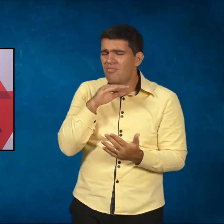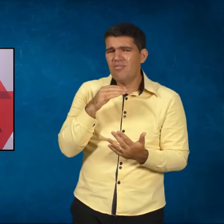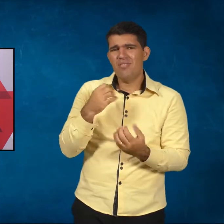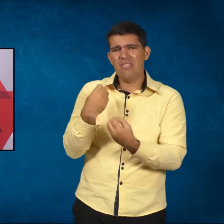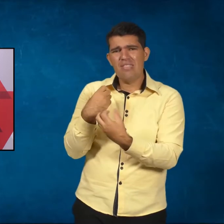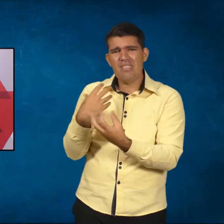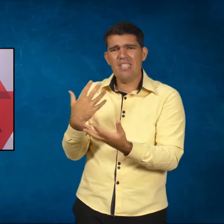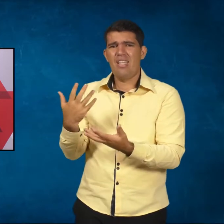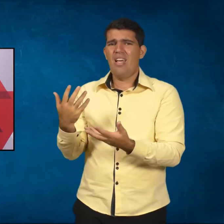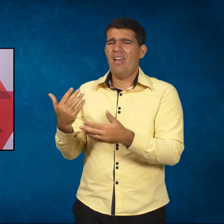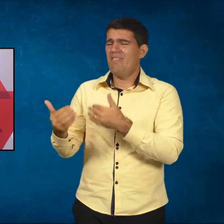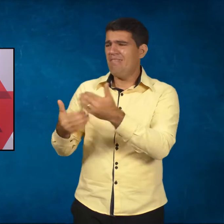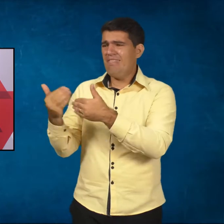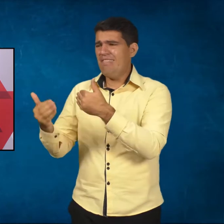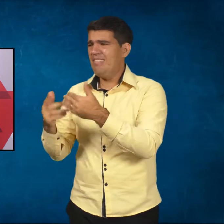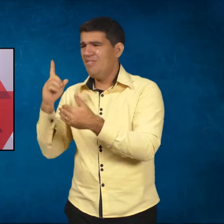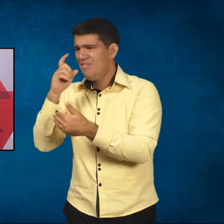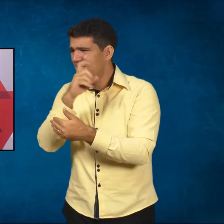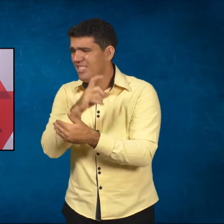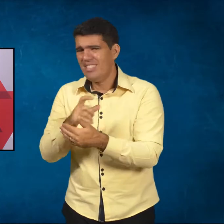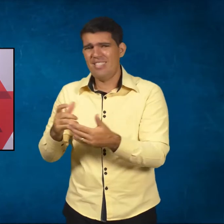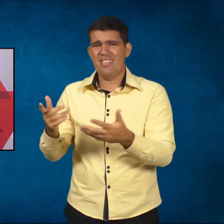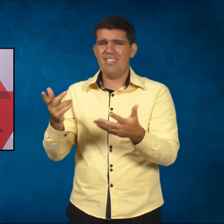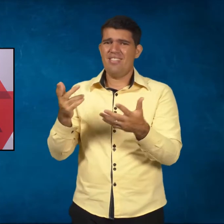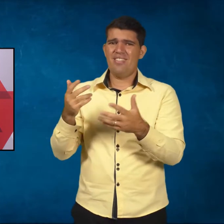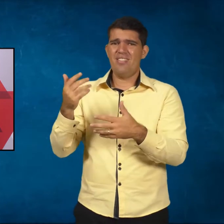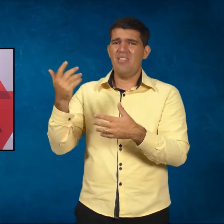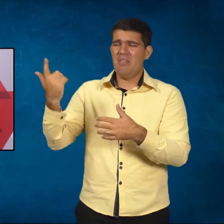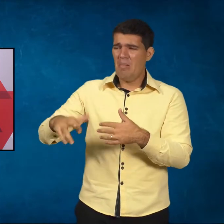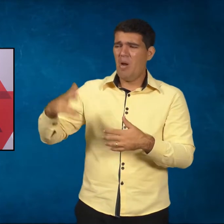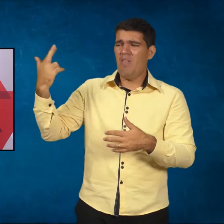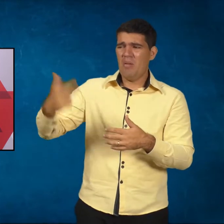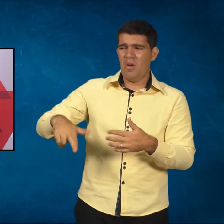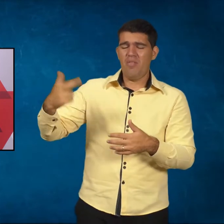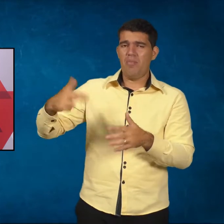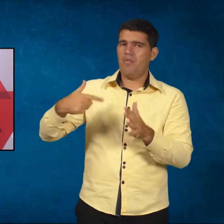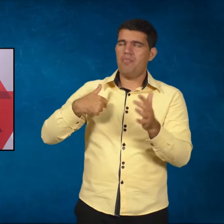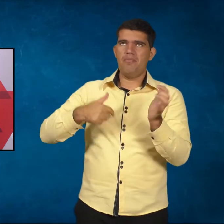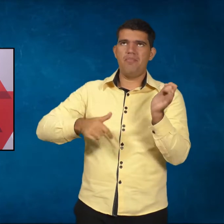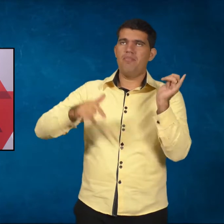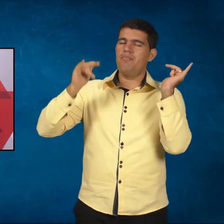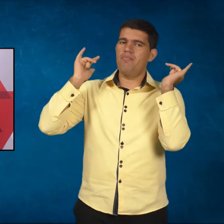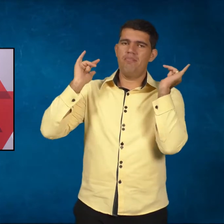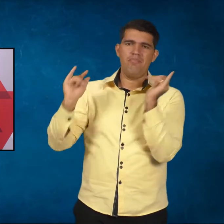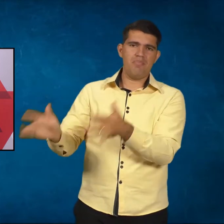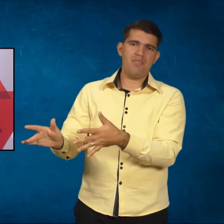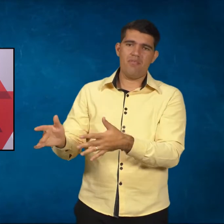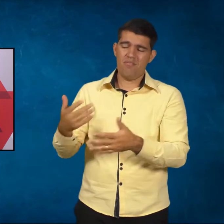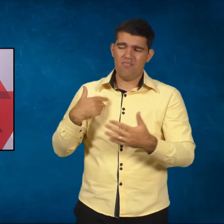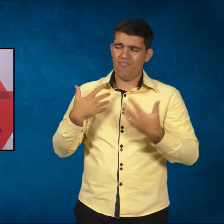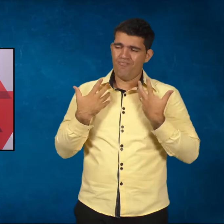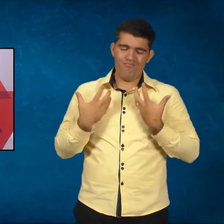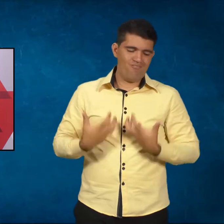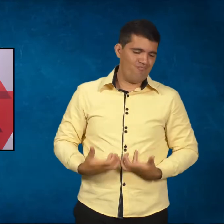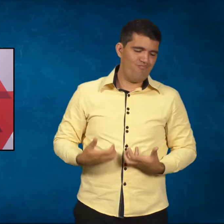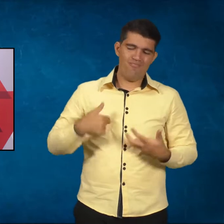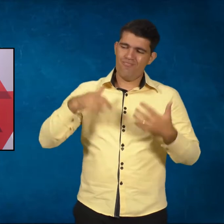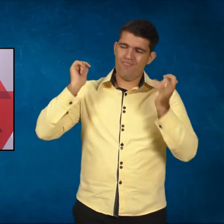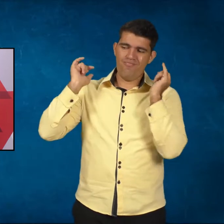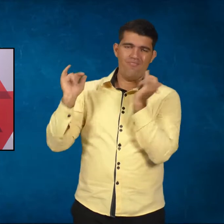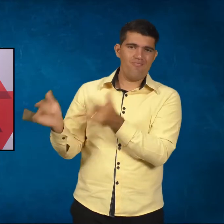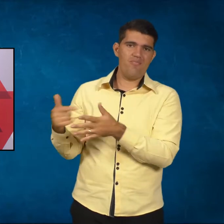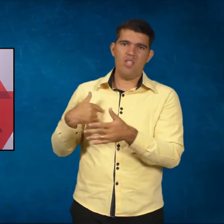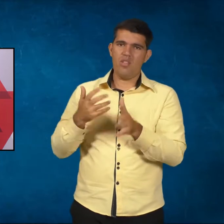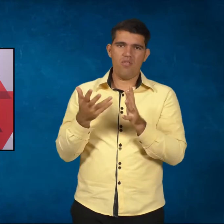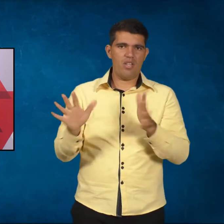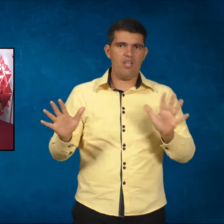interrompida mal sucedida com sucessivas reprovações que acabam desiste mulando